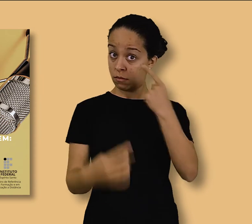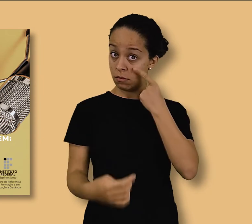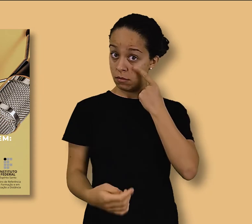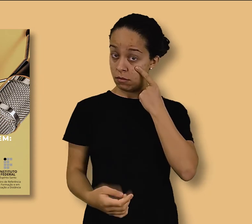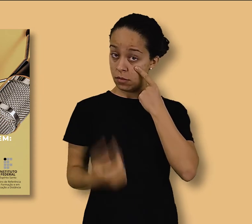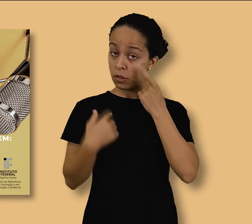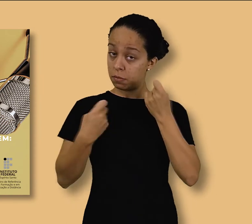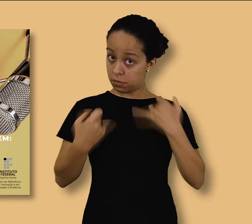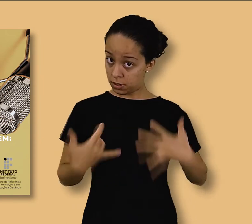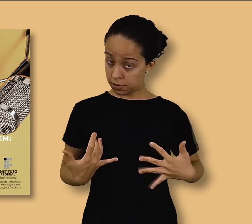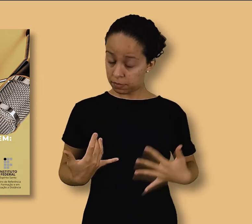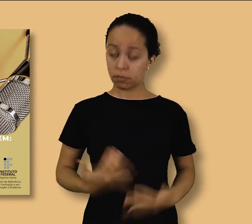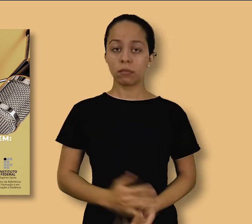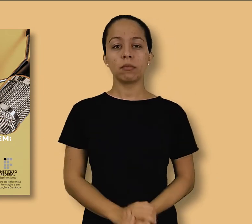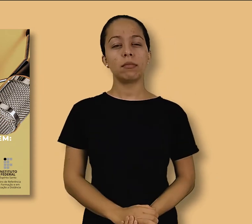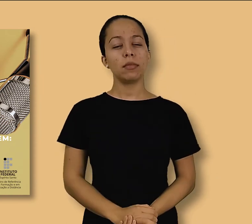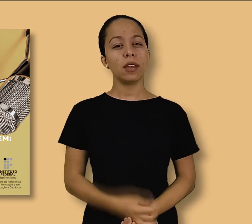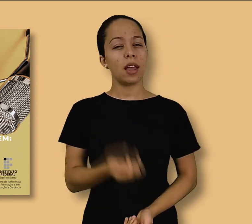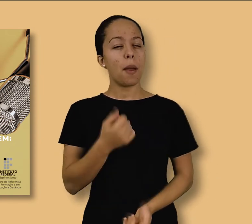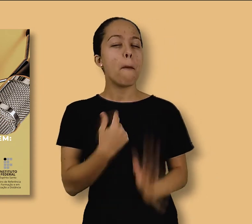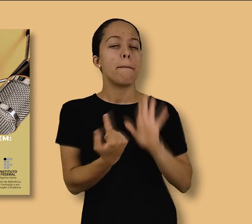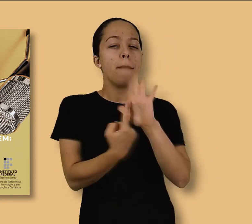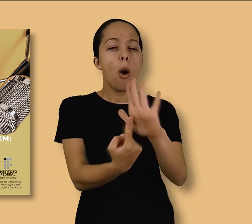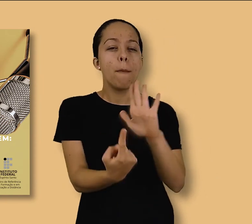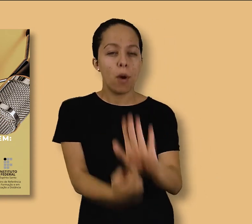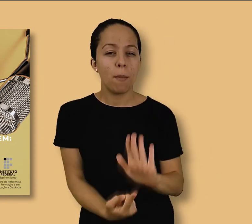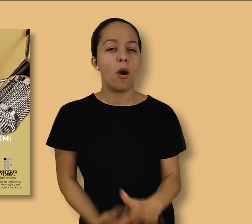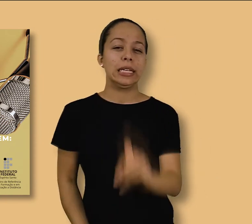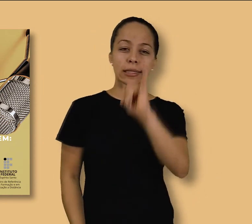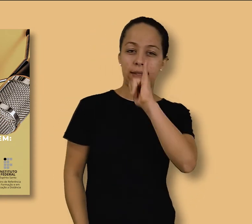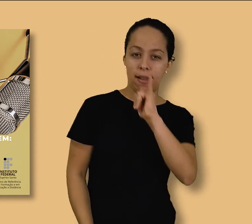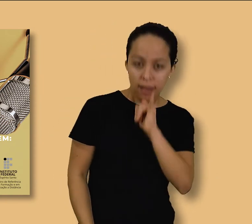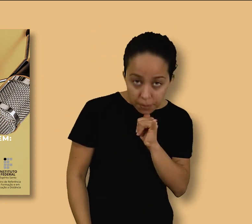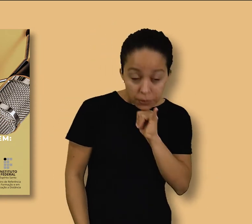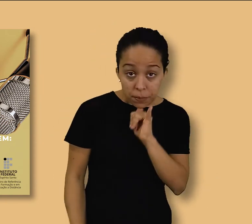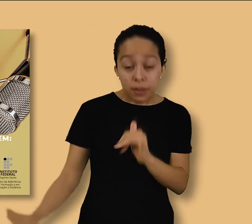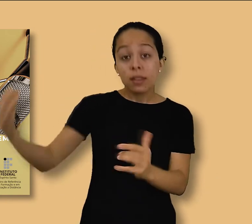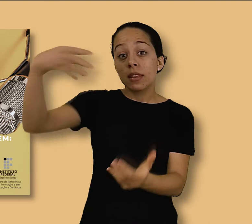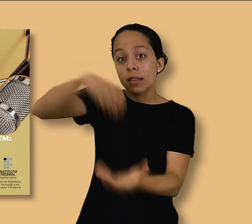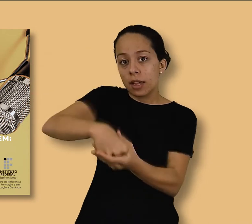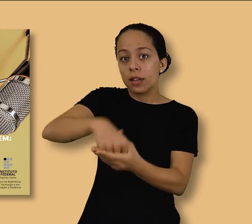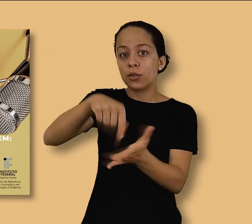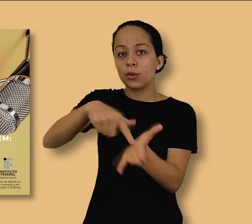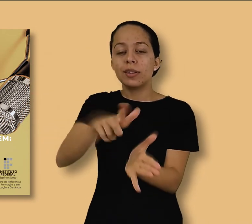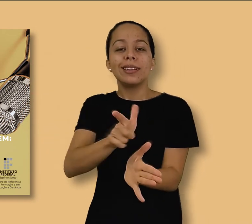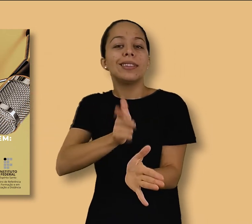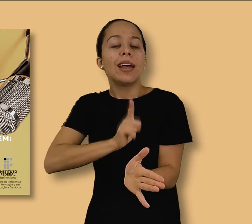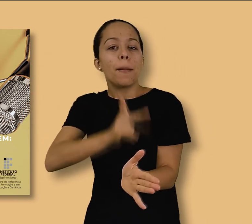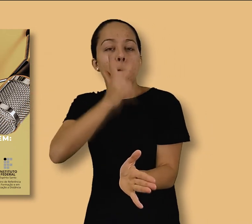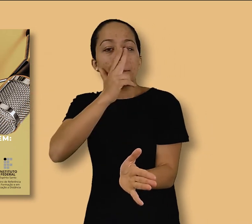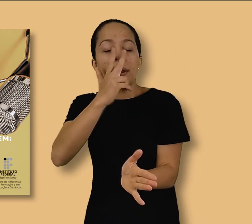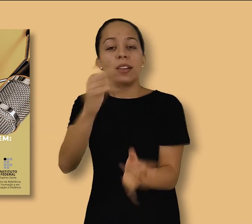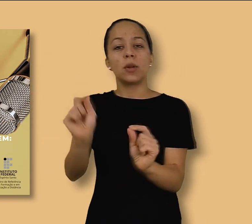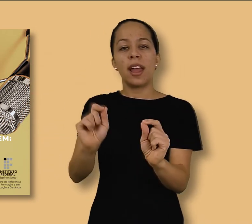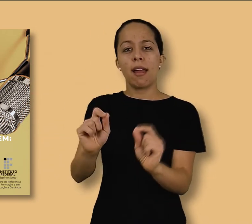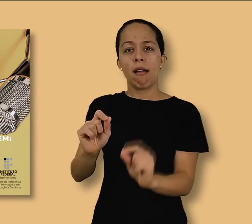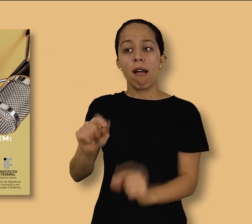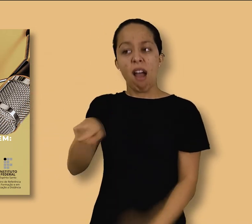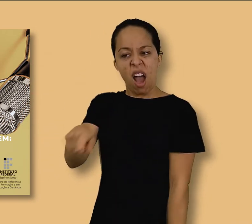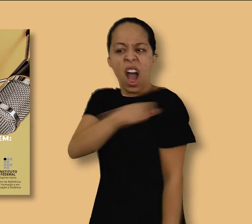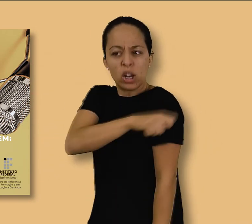é todas essas falas que eu acabei de citar a nelas um movimento de